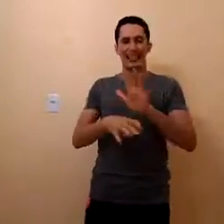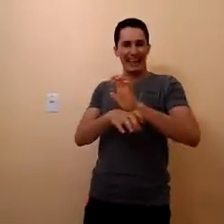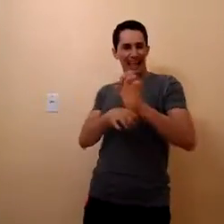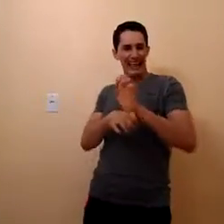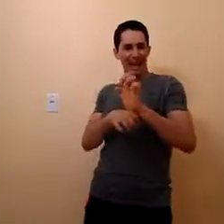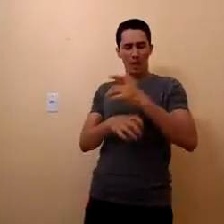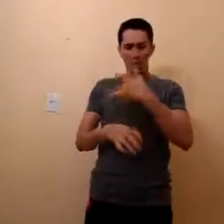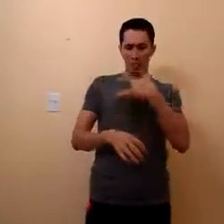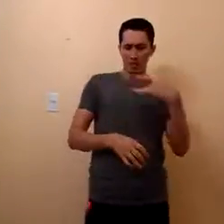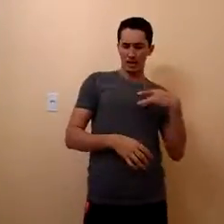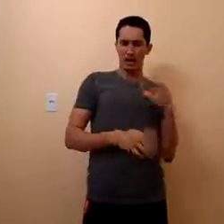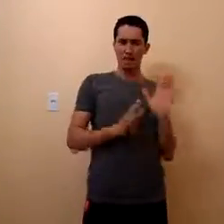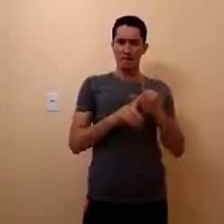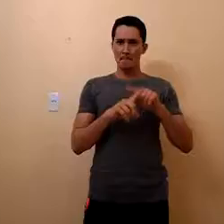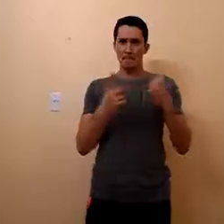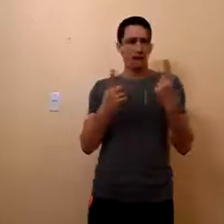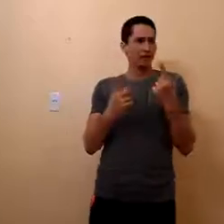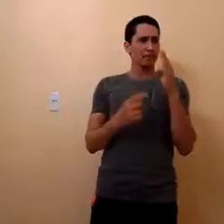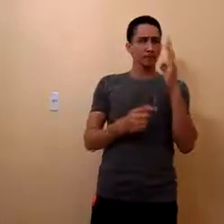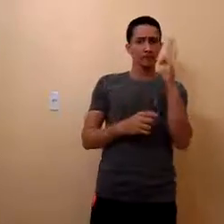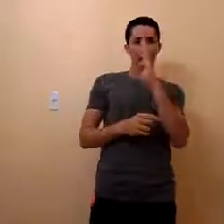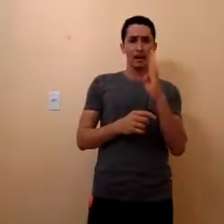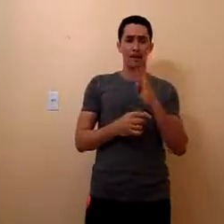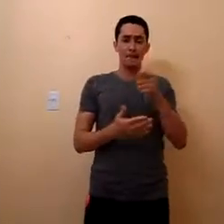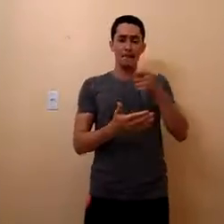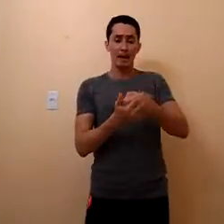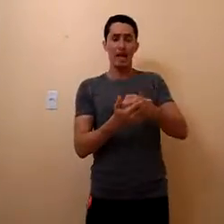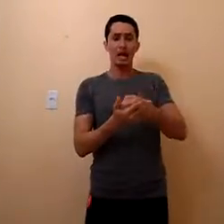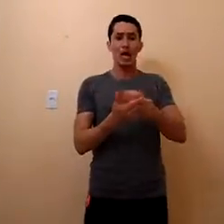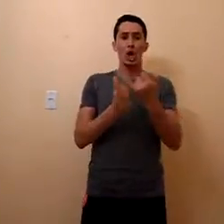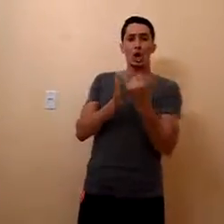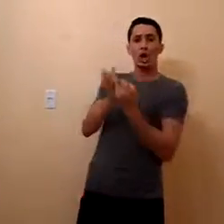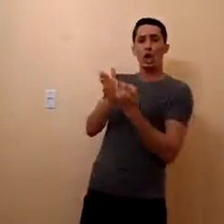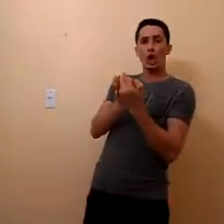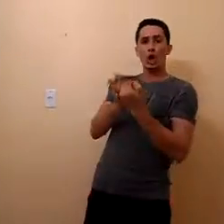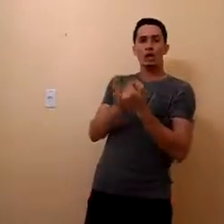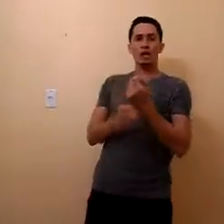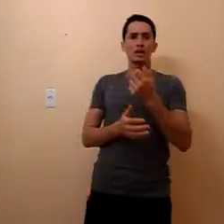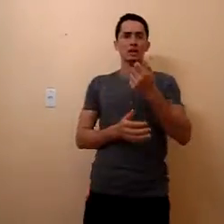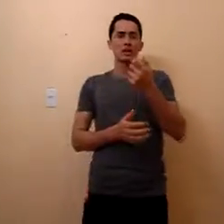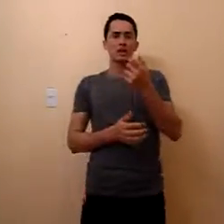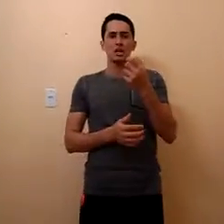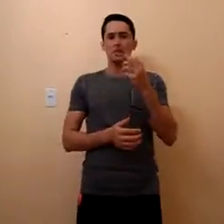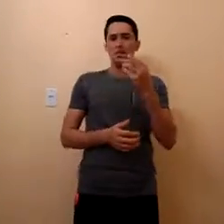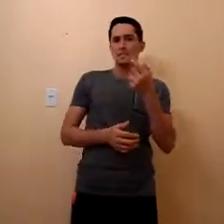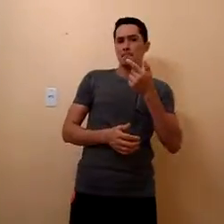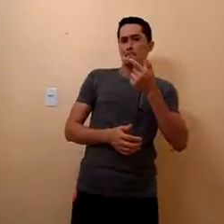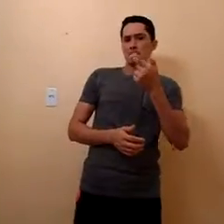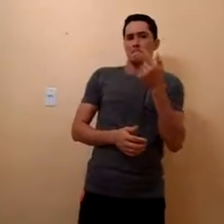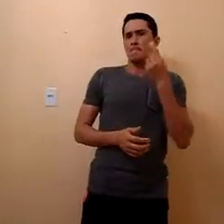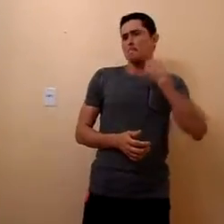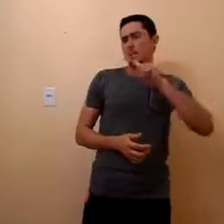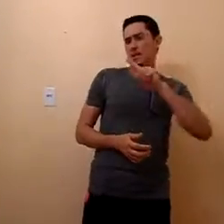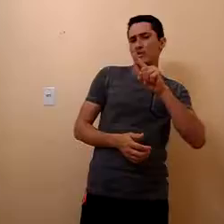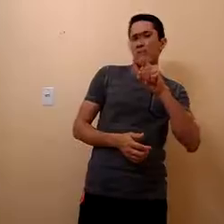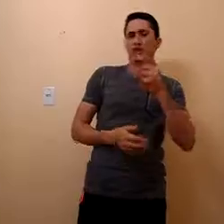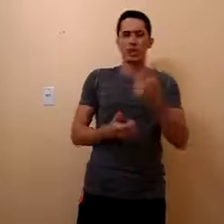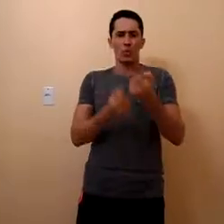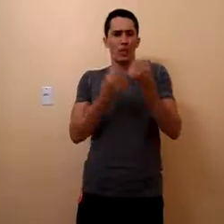de saúde, mas se o Brasil resolver pagar um imposto de 1.024 euros por tonelada e mandar tudo para lá,